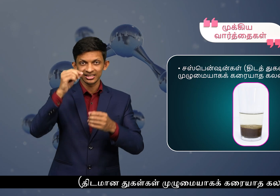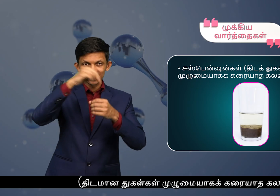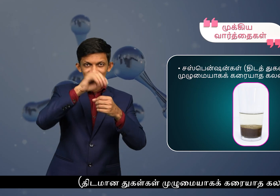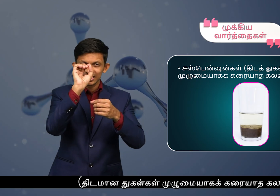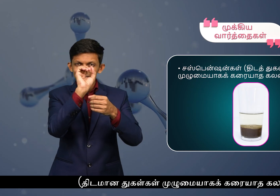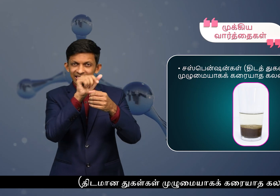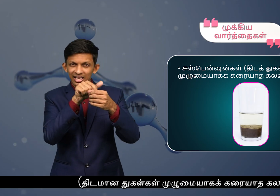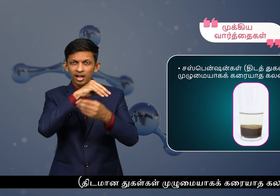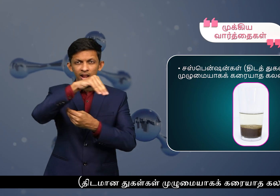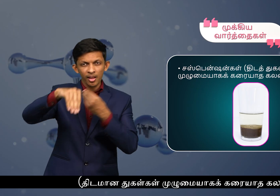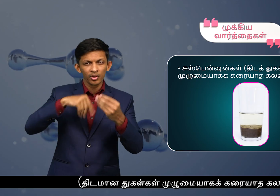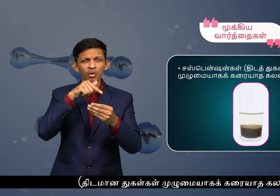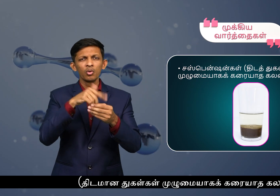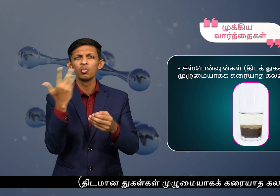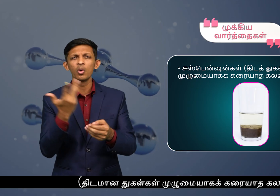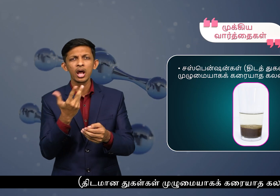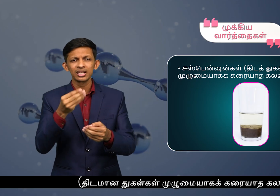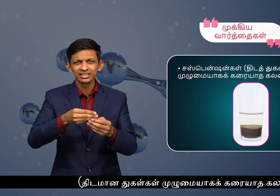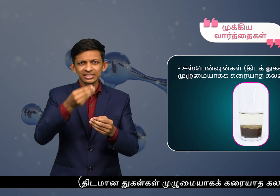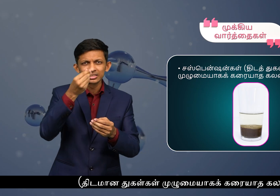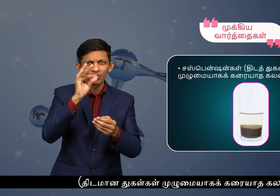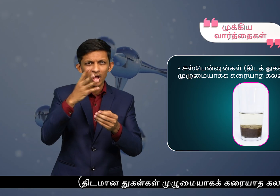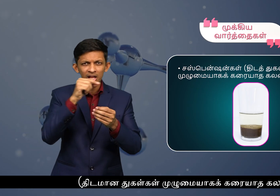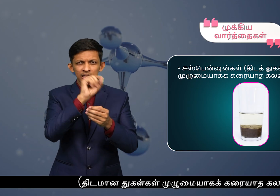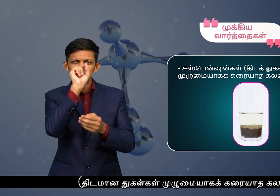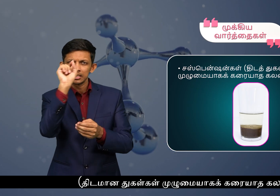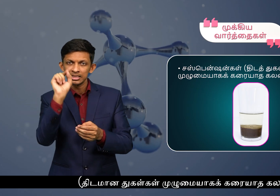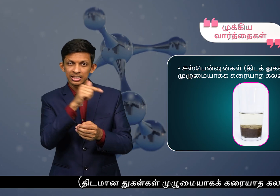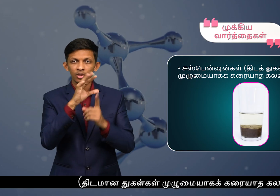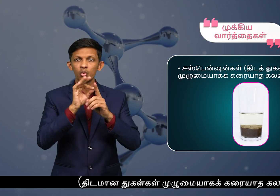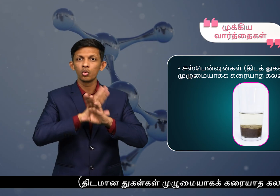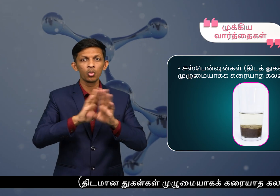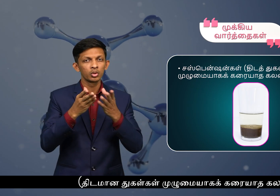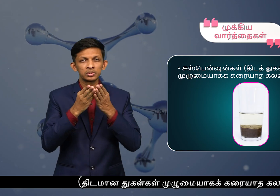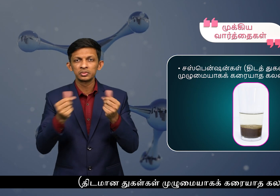அதாவது திடமான துகள்கள் முழுமையாக கரையாத கலவை.